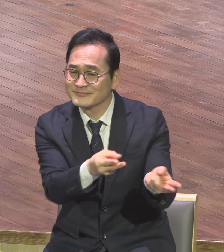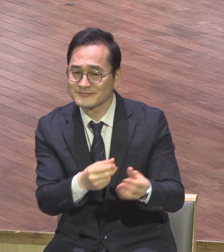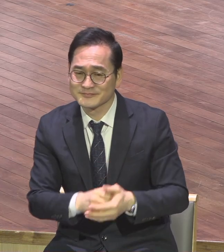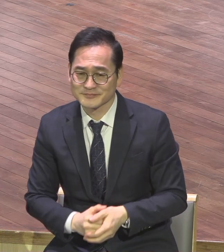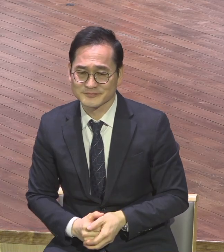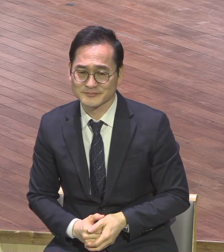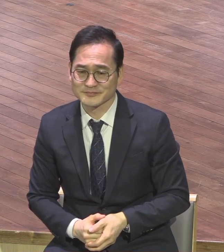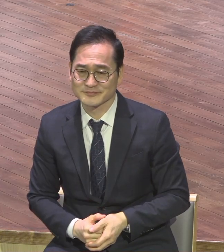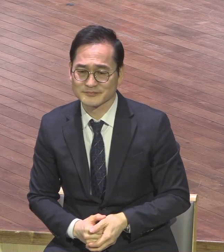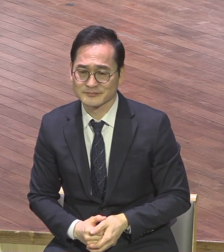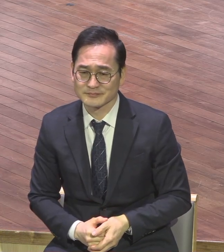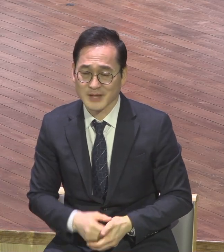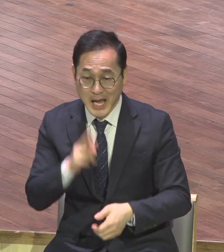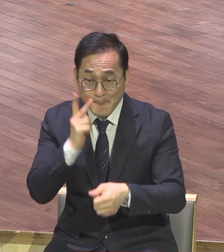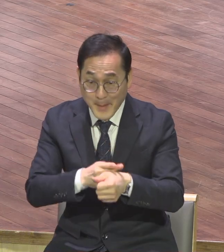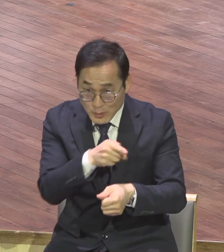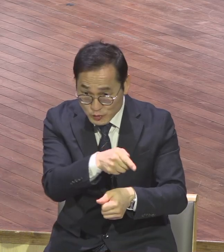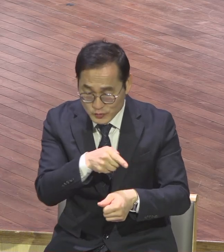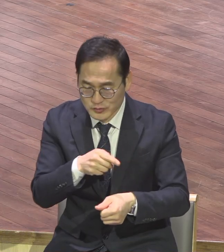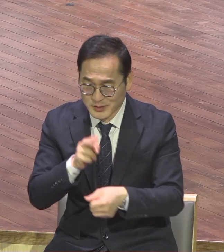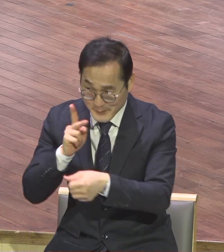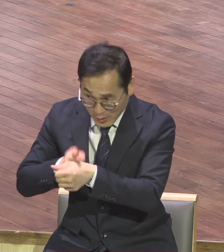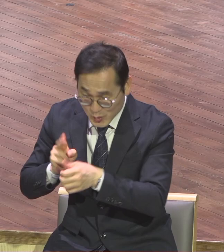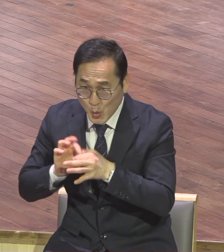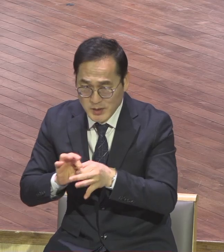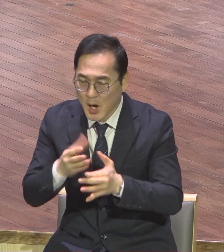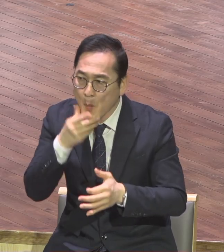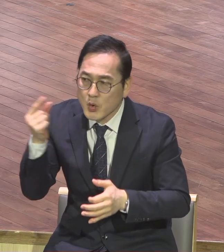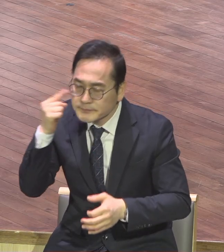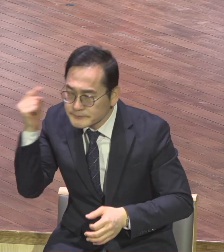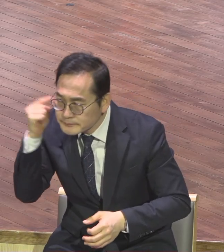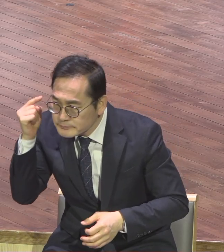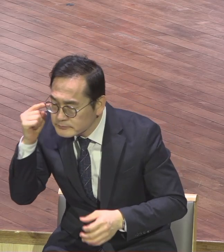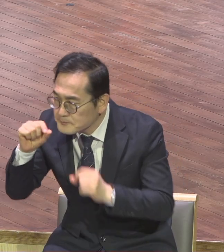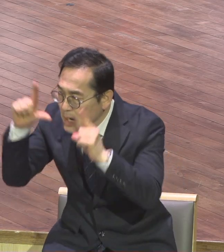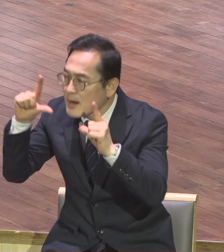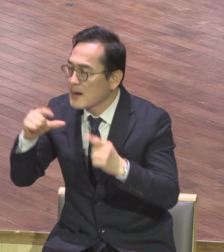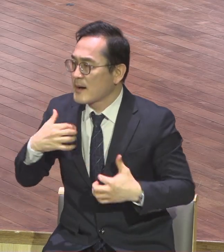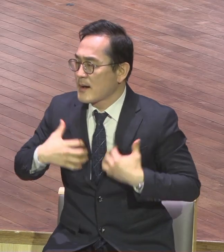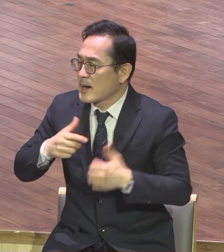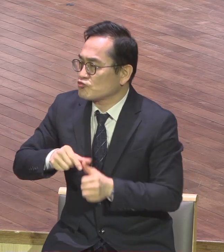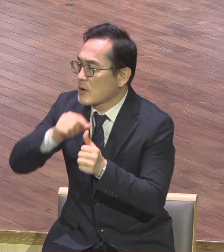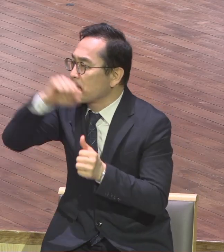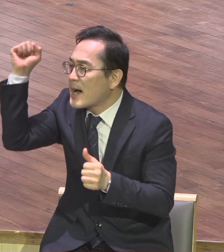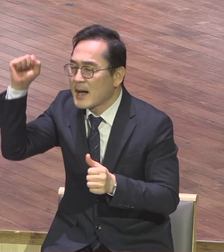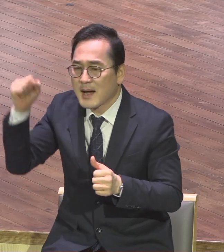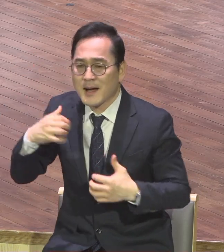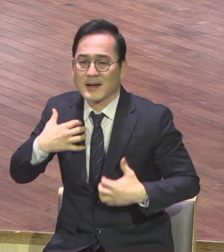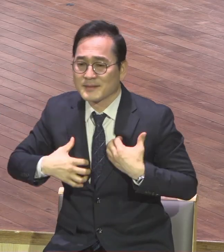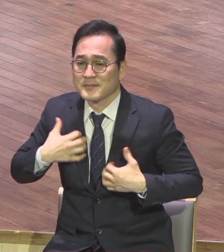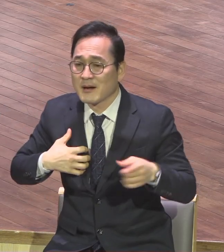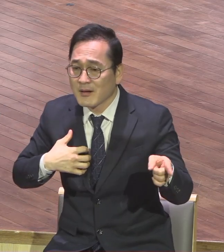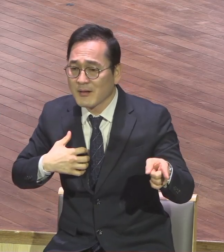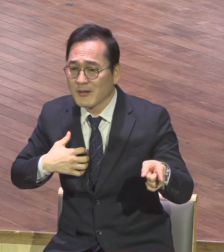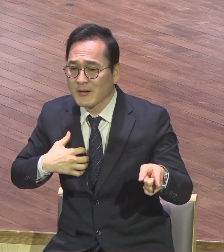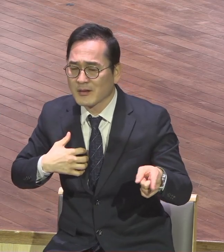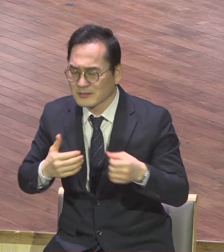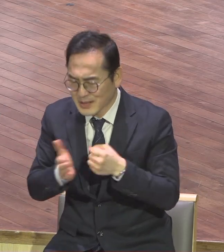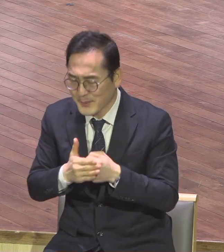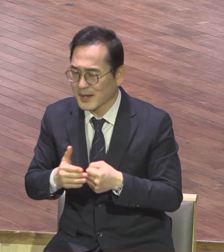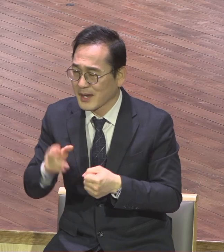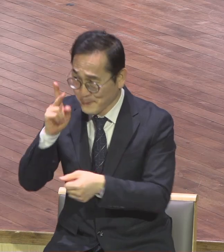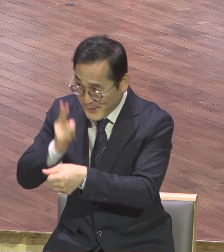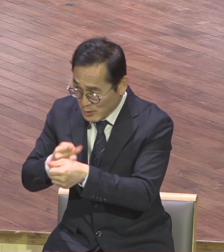통해서 복음을 들었고 바울을 통해서 사역을 통해서 구원받은, 그래서 바울을 위해서